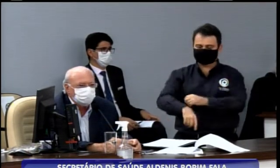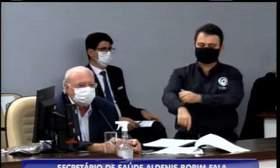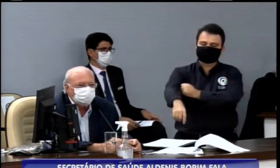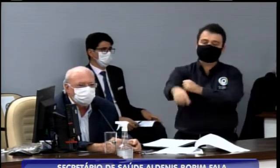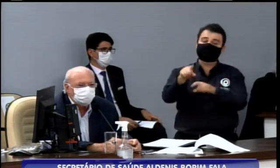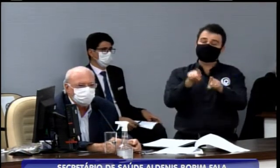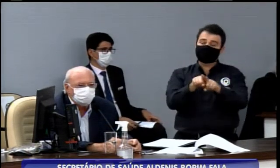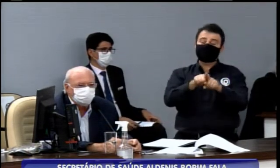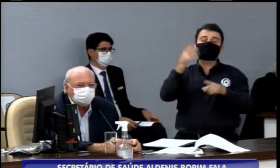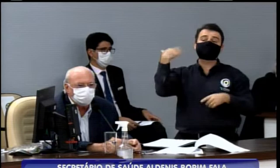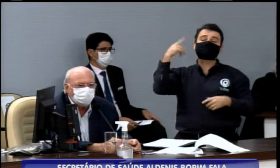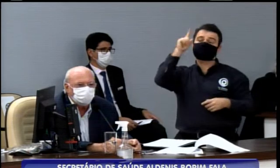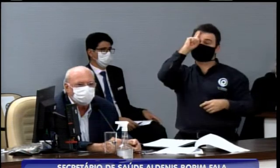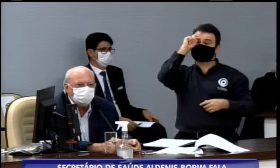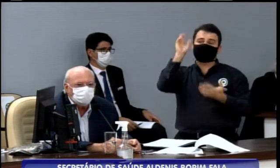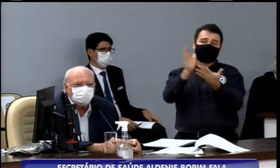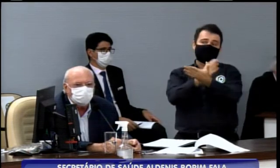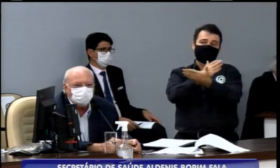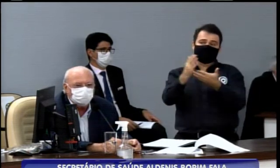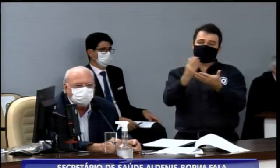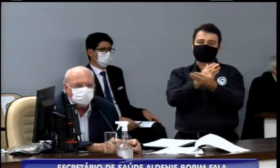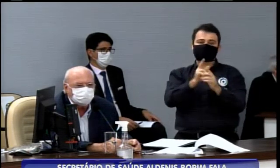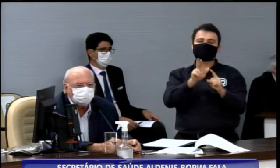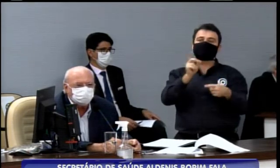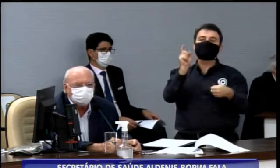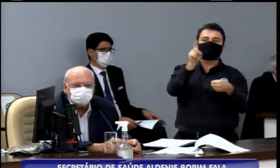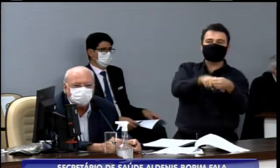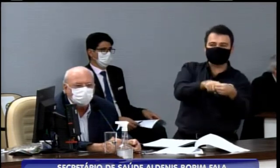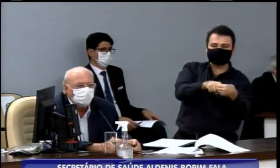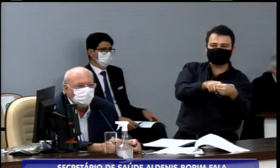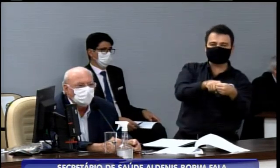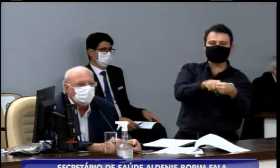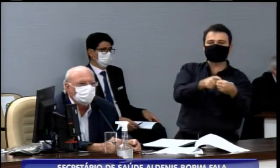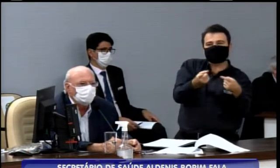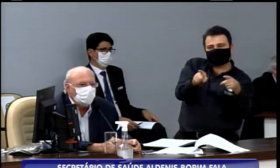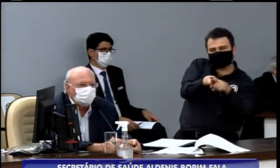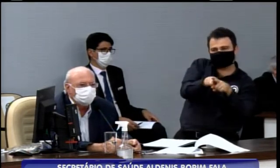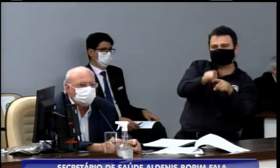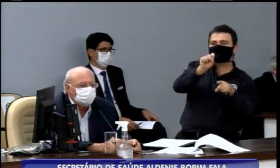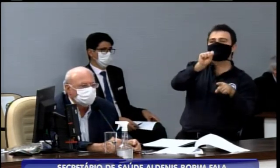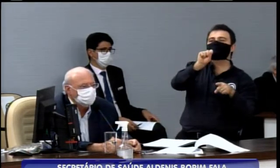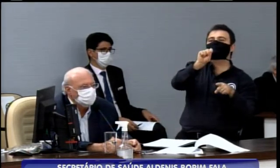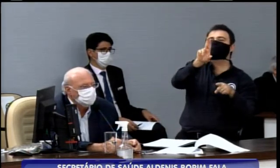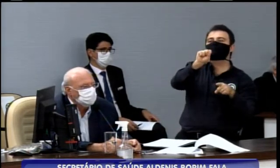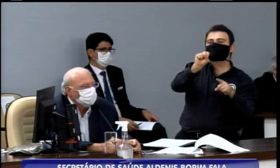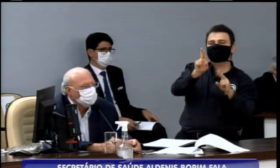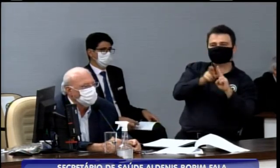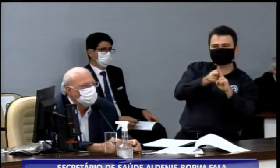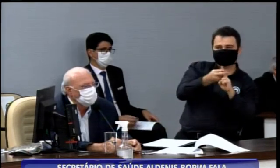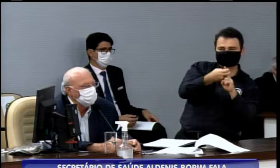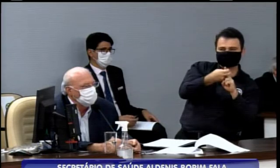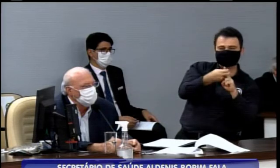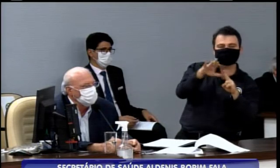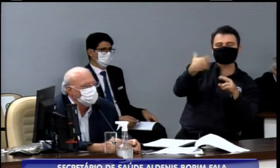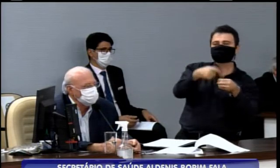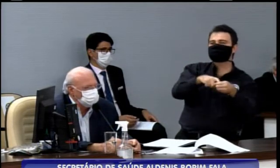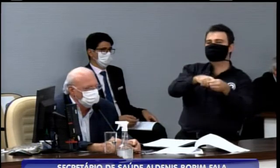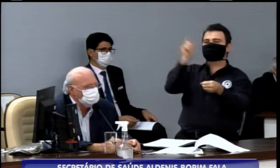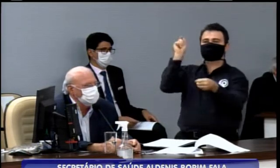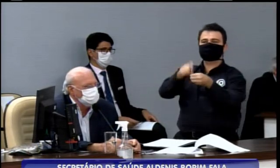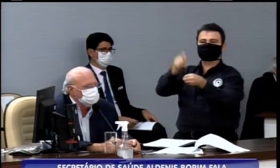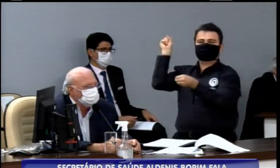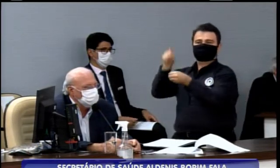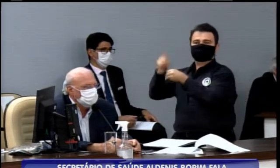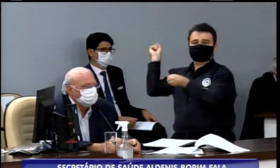de prestar serviço ao SUS, porque isso é uma liberalidade do hospital, como o Alsta, como a